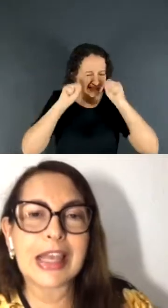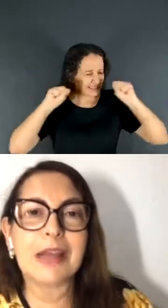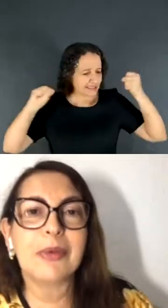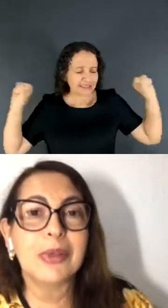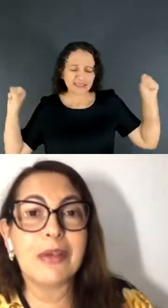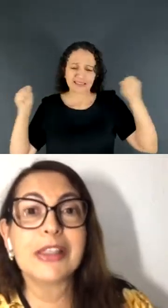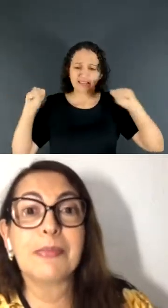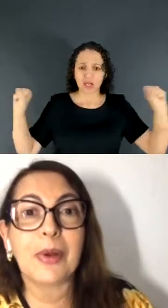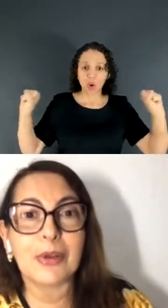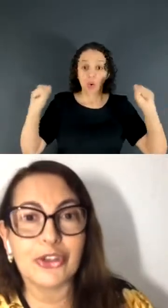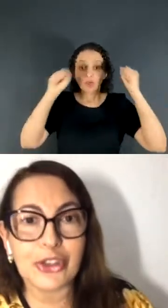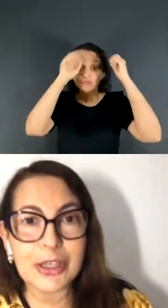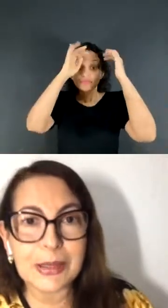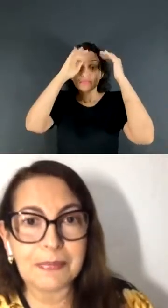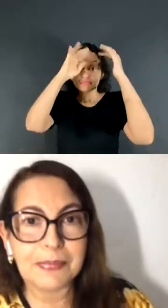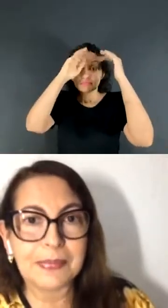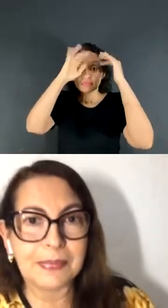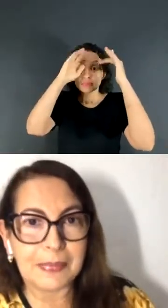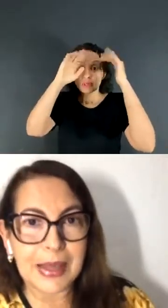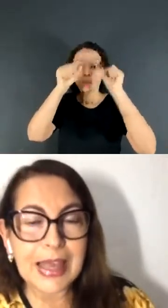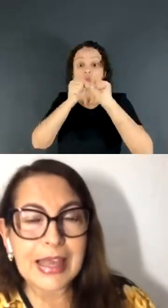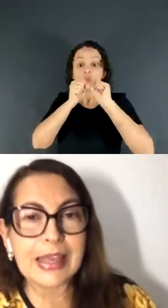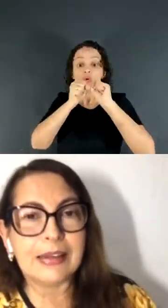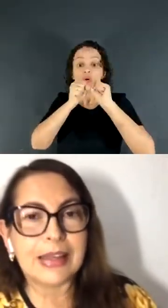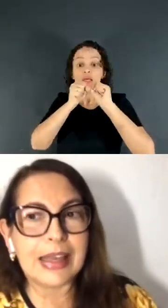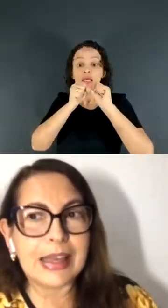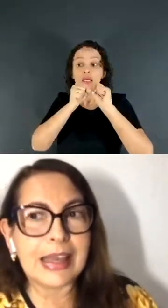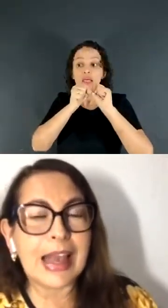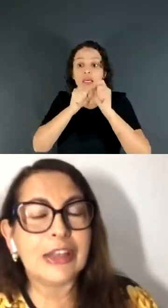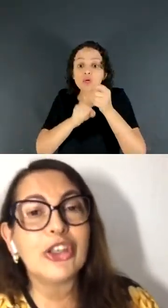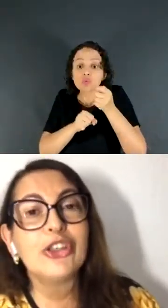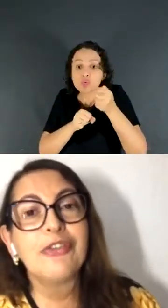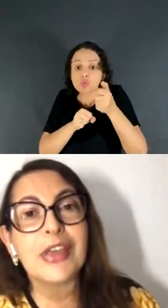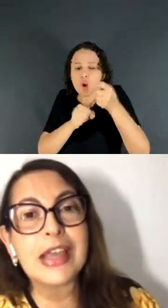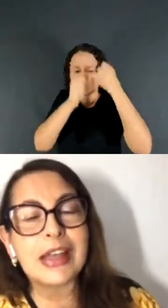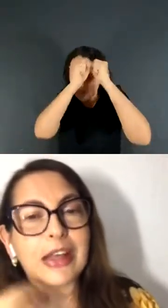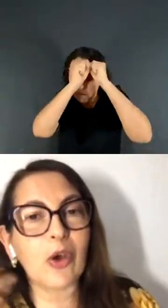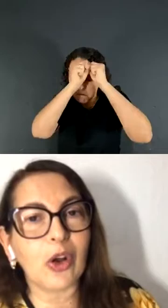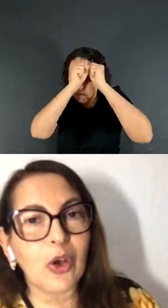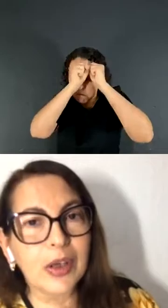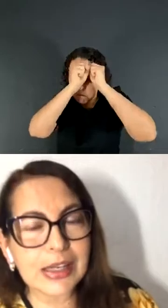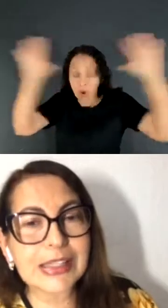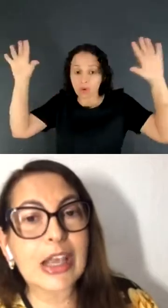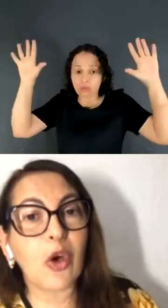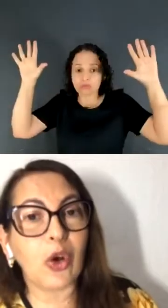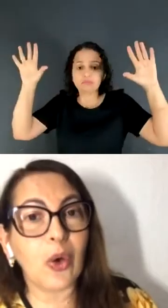nosso cérebro não explodir, né, a gente fica,